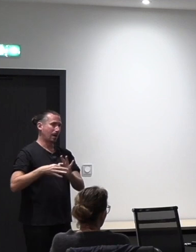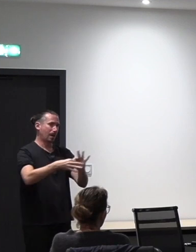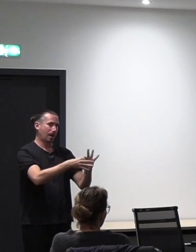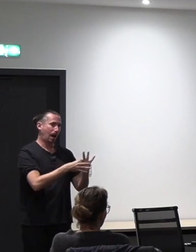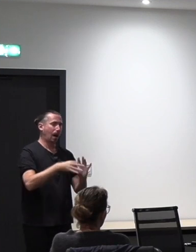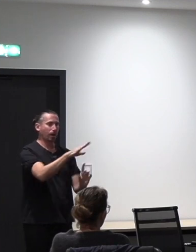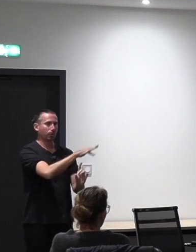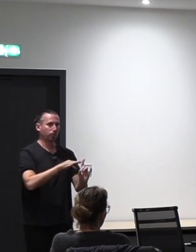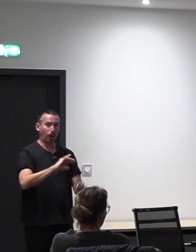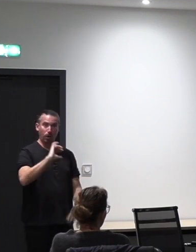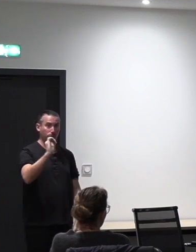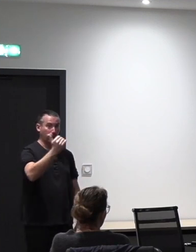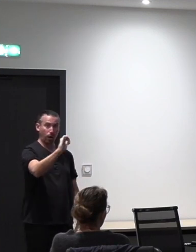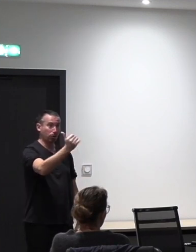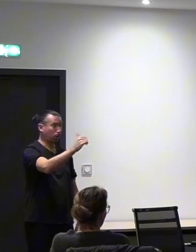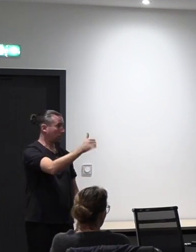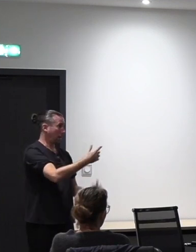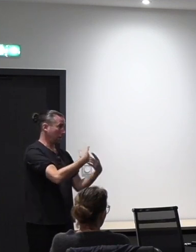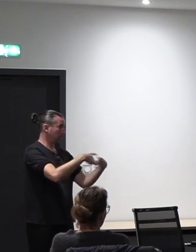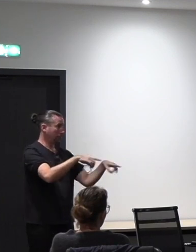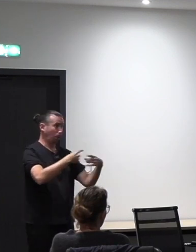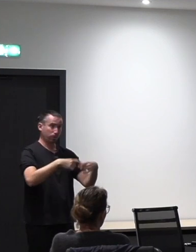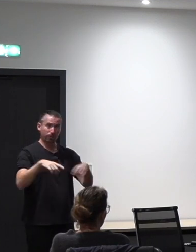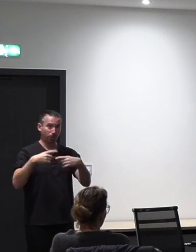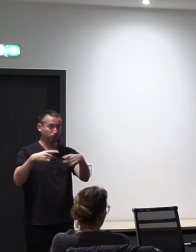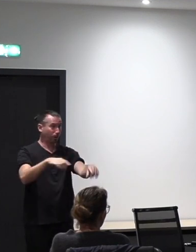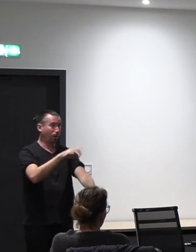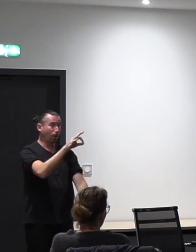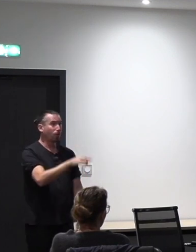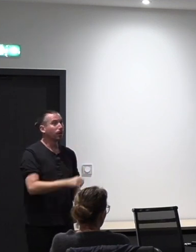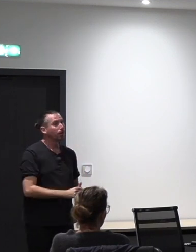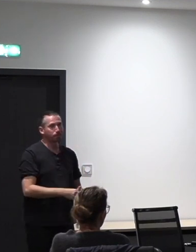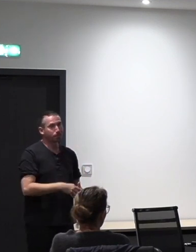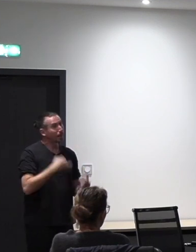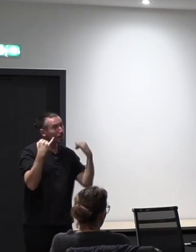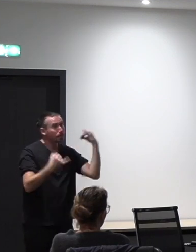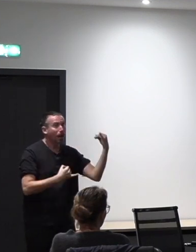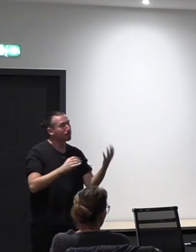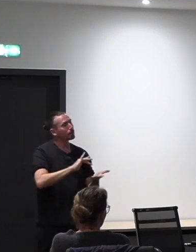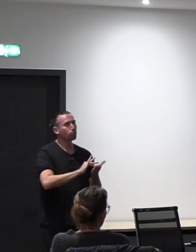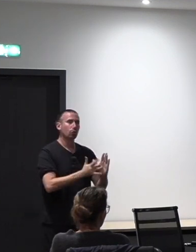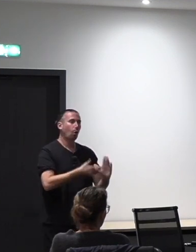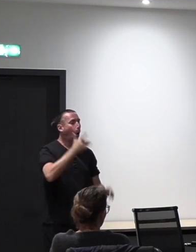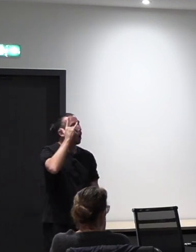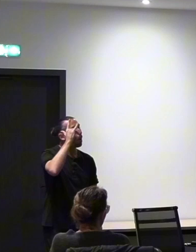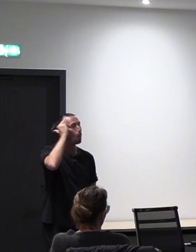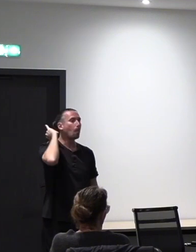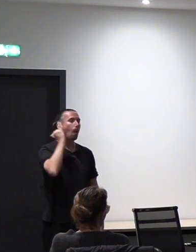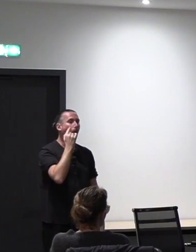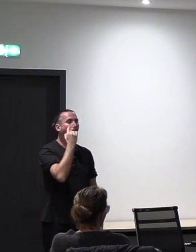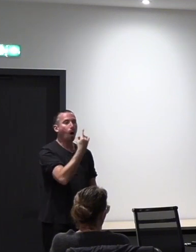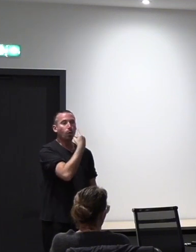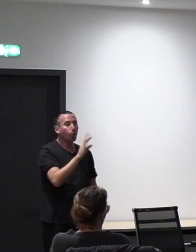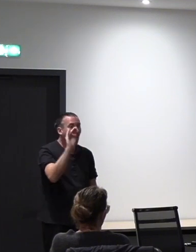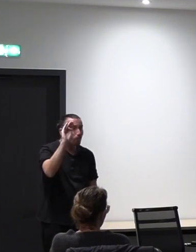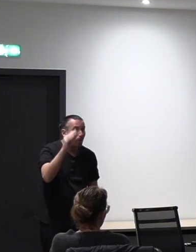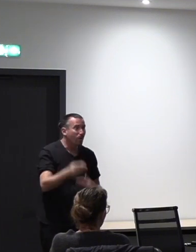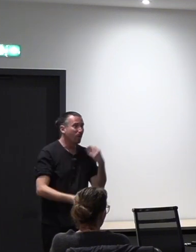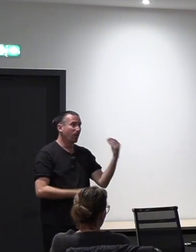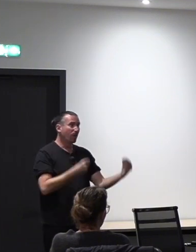sommes tous différents, et heureusement, quelle horreur si nous étions tous blonds aux yeux bleus ou noirs aux yeux verts, ou